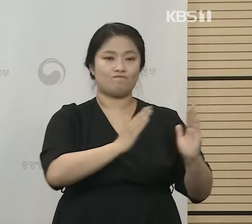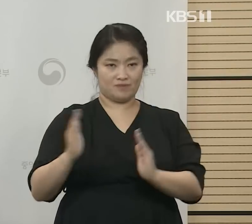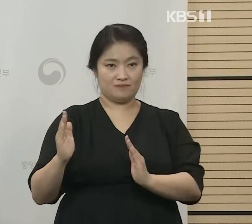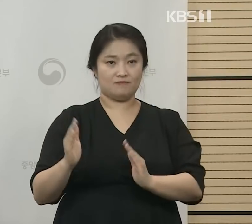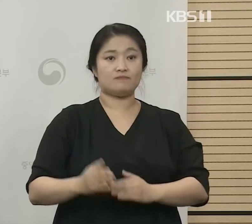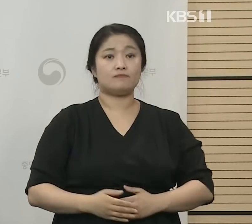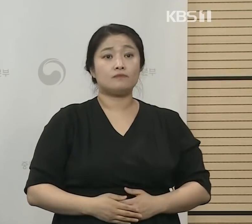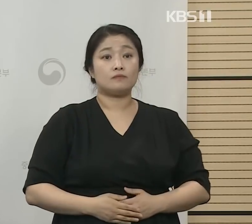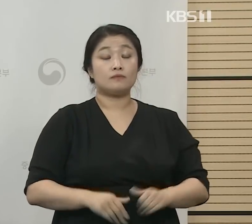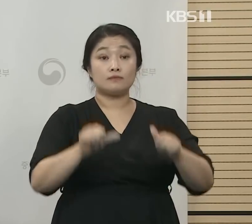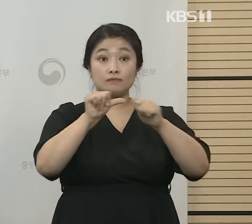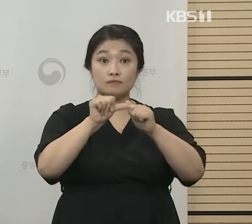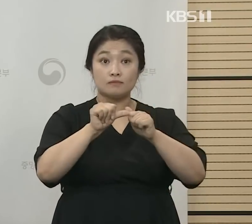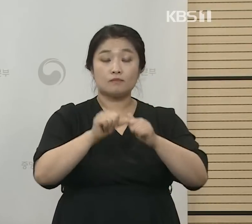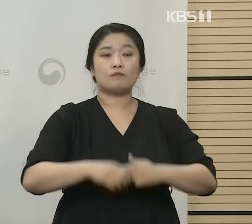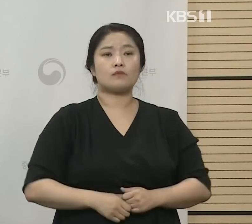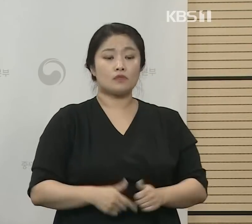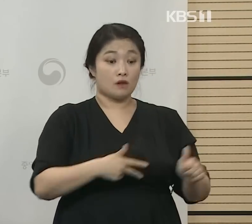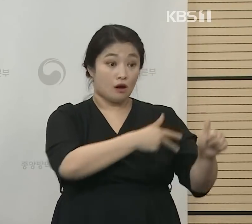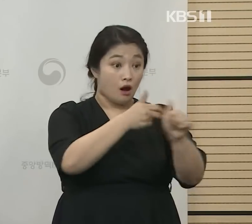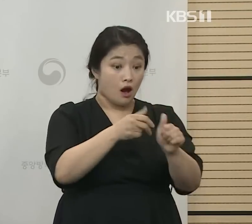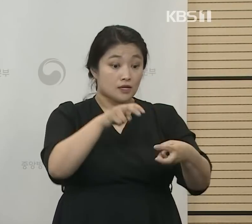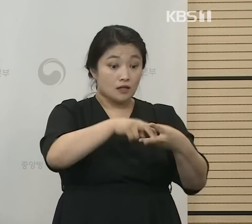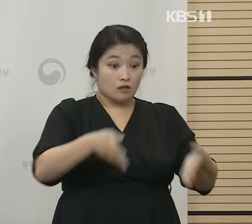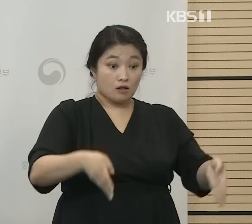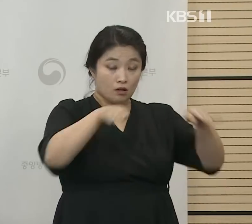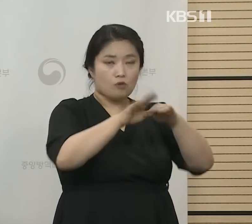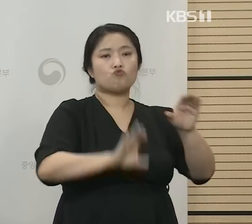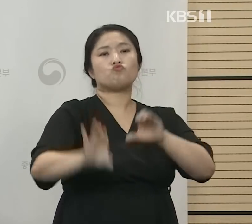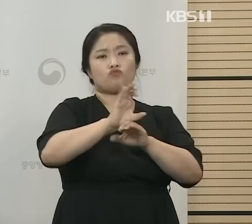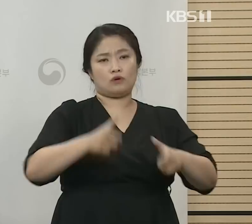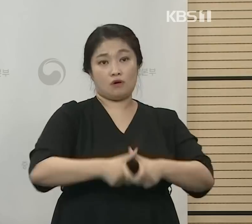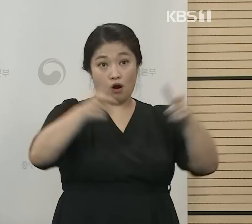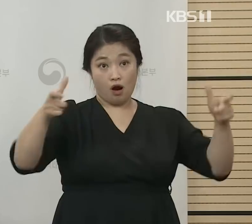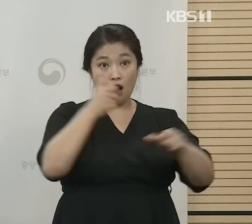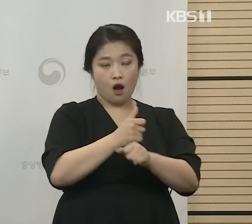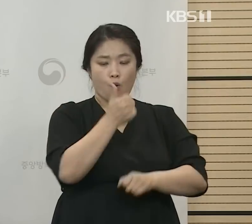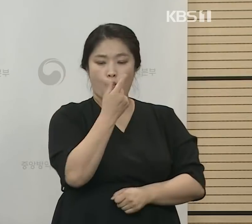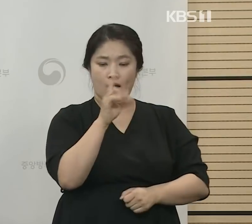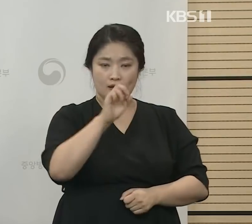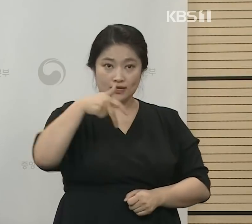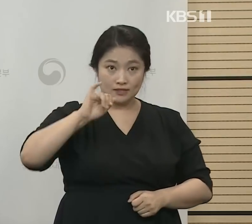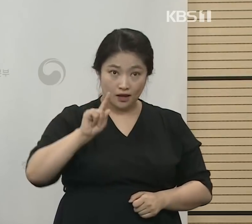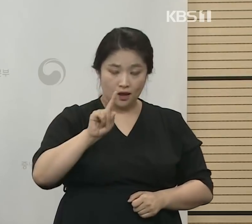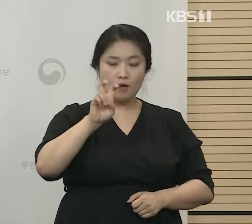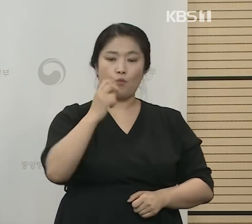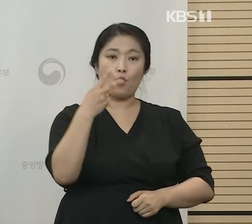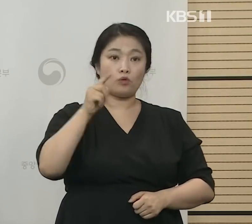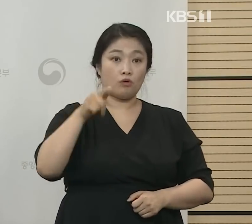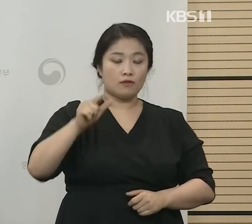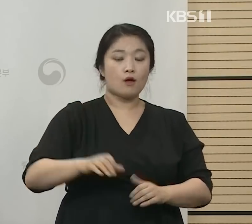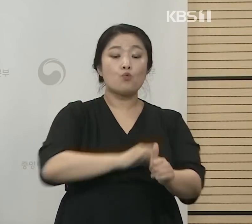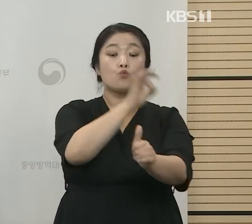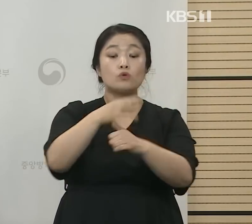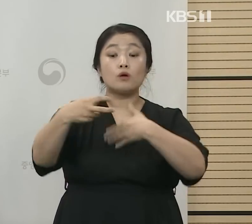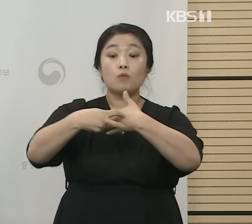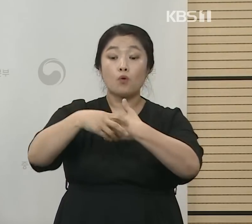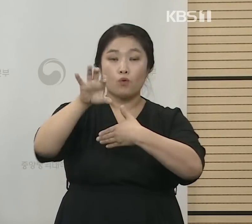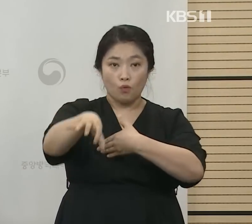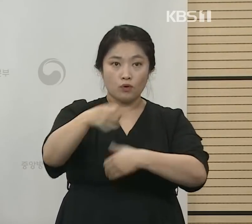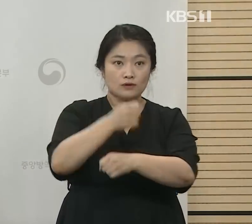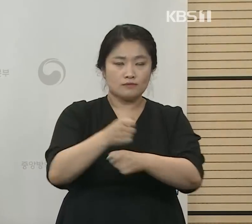마련하겠습니다. 다섯째, 예방접종 센터를 추가 설치하고 화이자, 모더나의 위탁 의료기관 접종